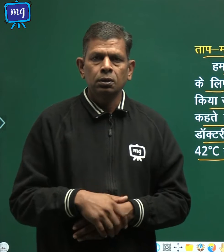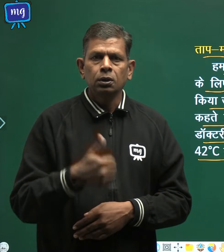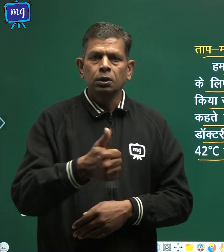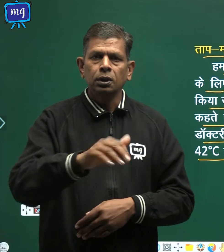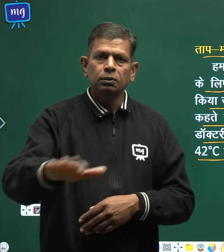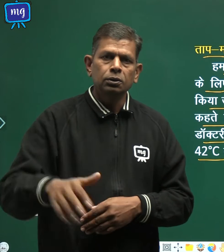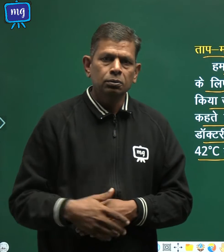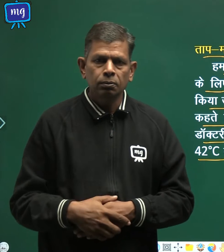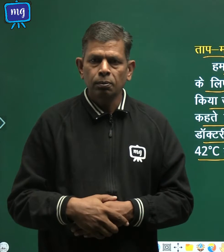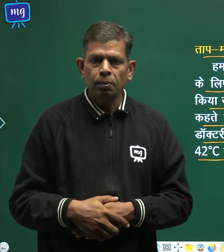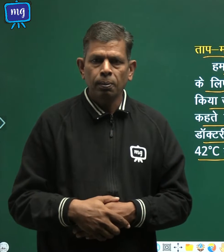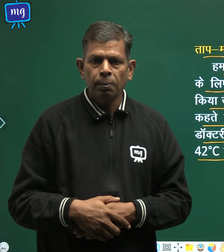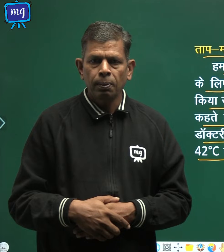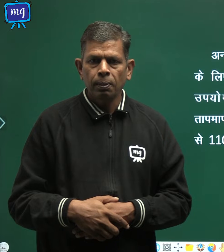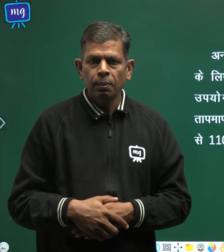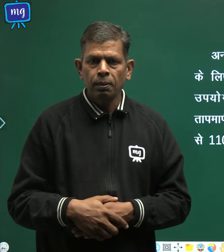ठीक है बच्चों।